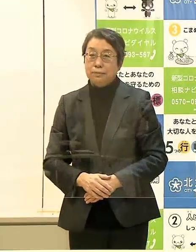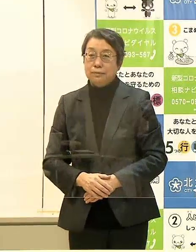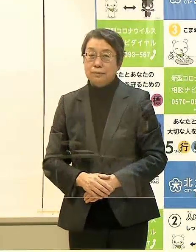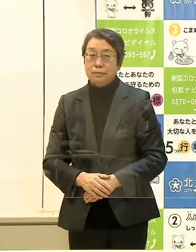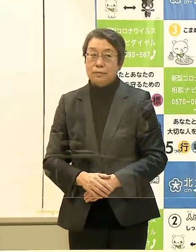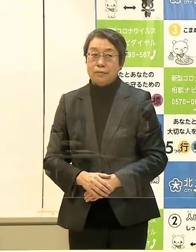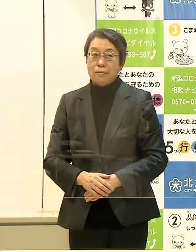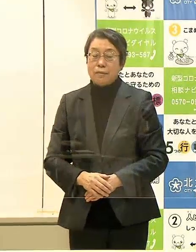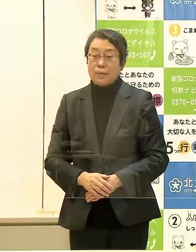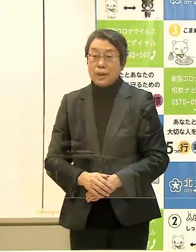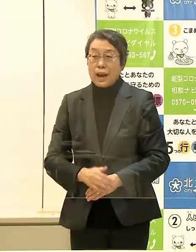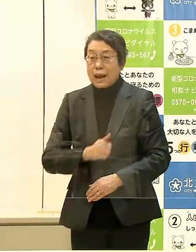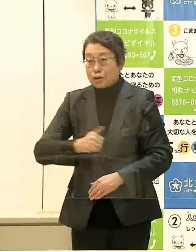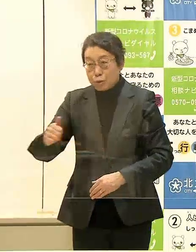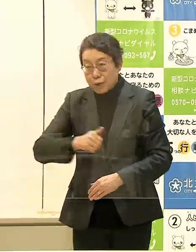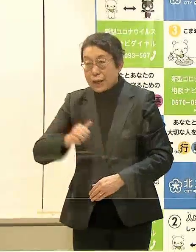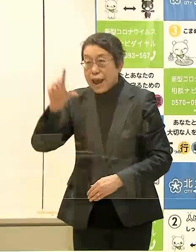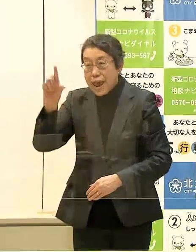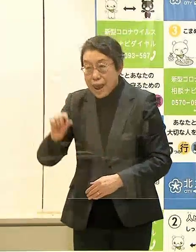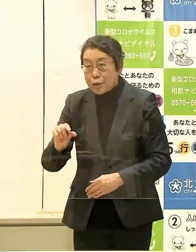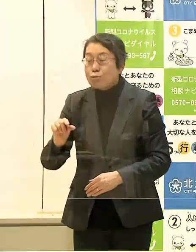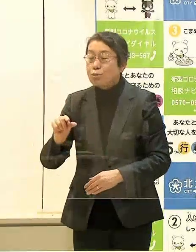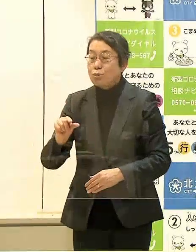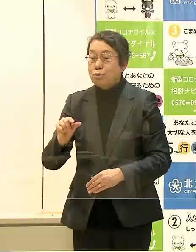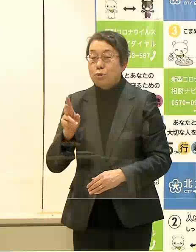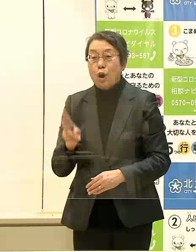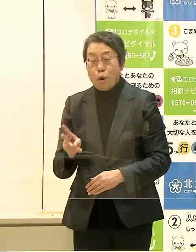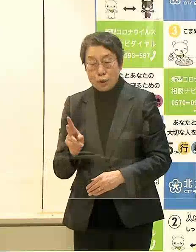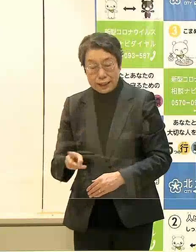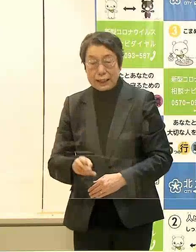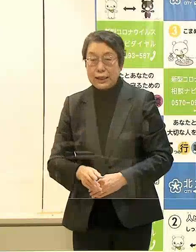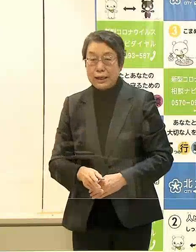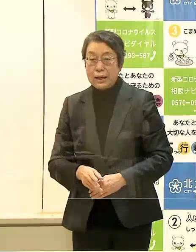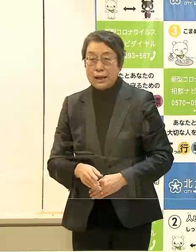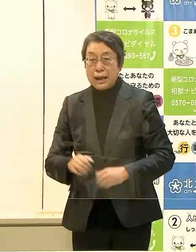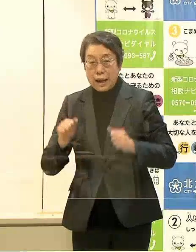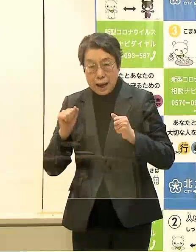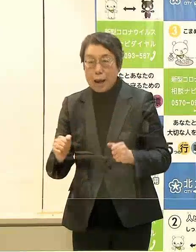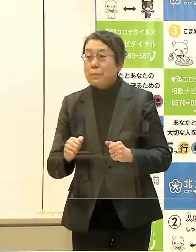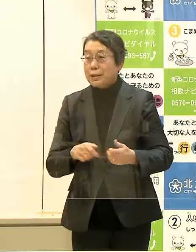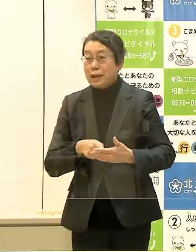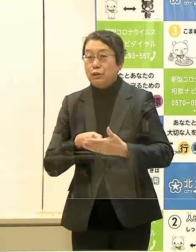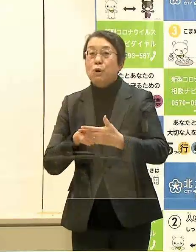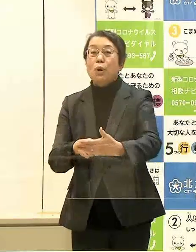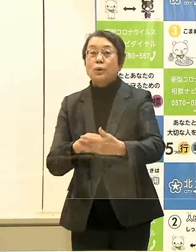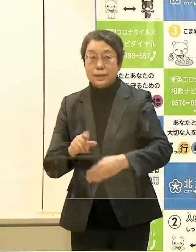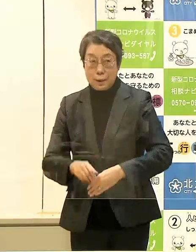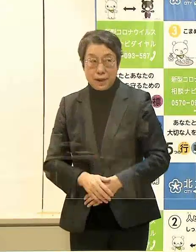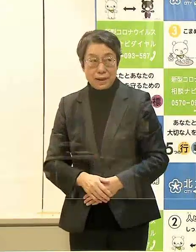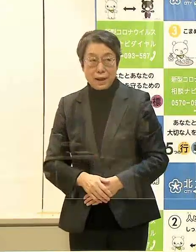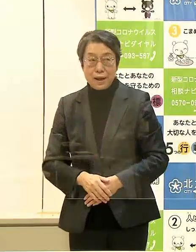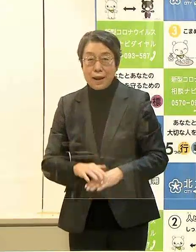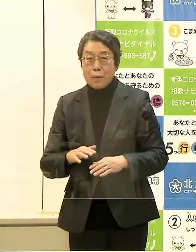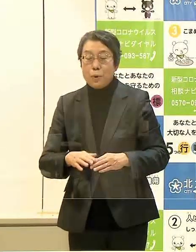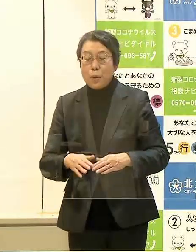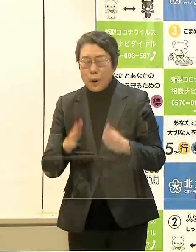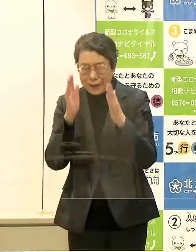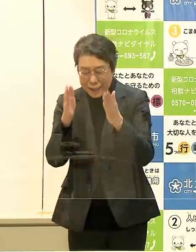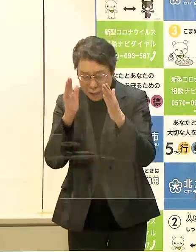がけるようにですね一生懸命頑張ろうということで今ねじりはちまきで各